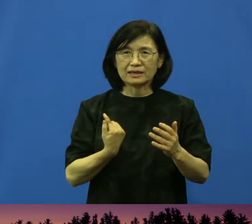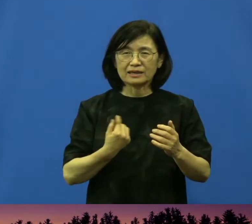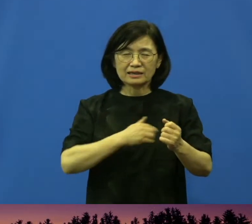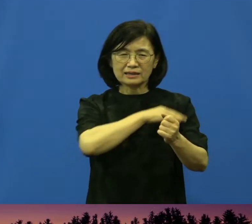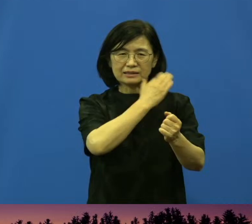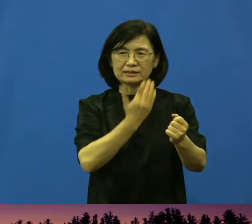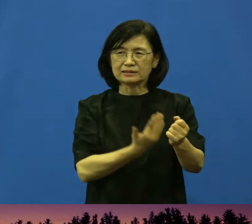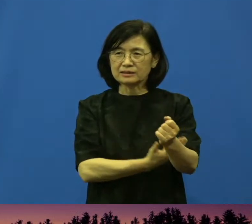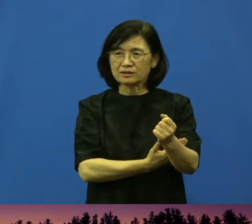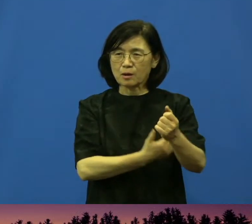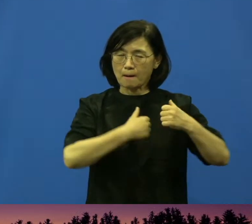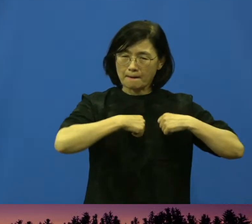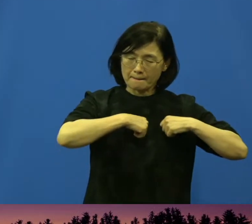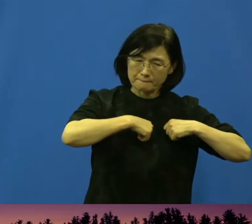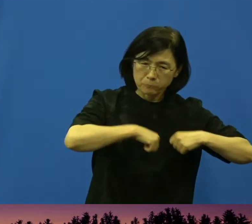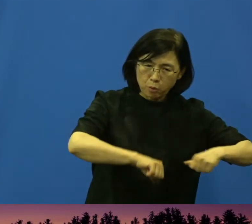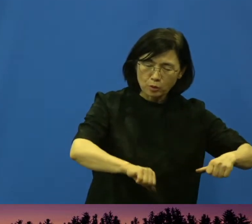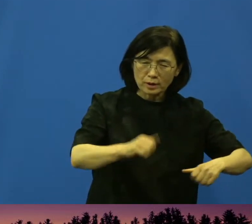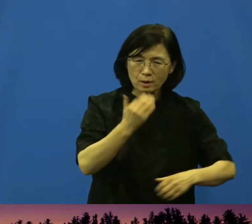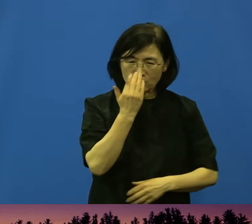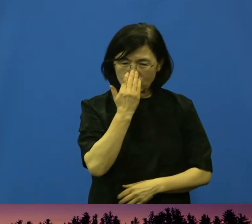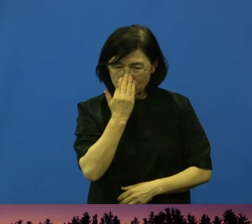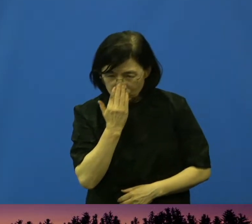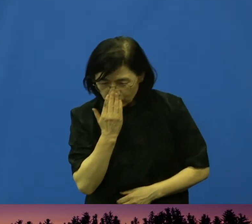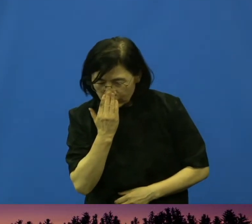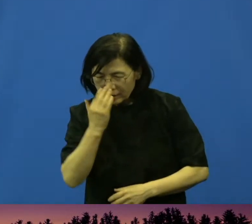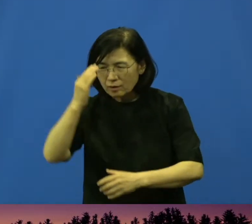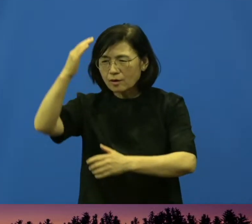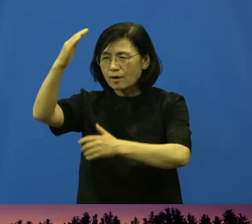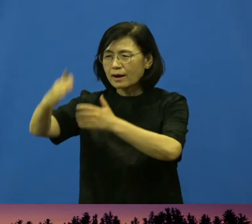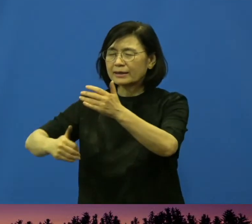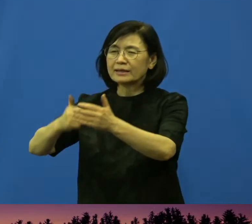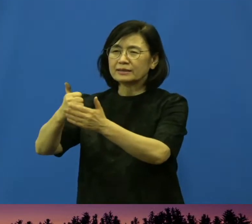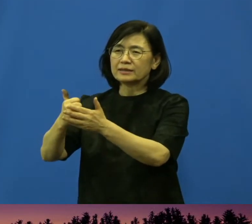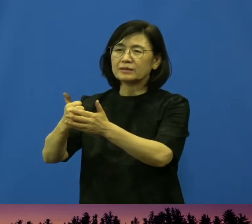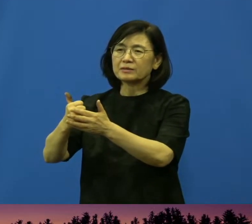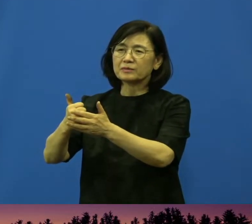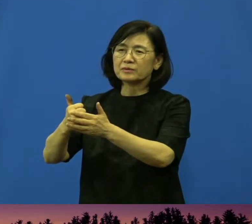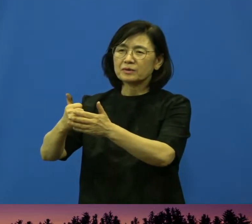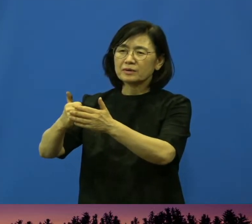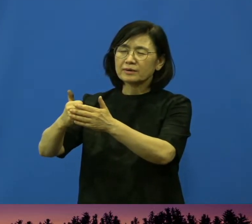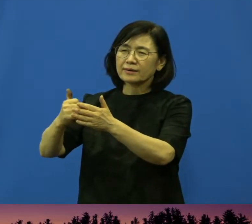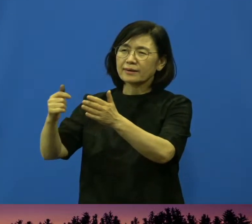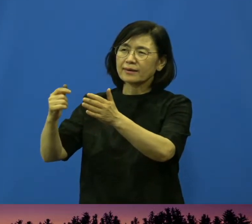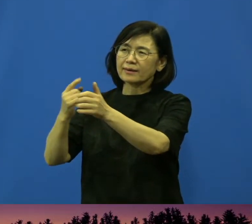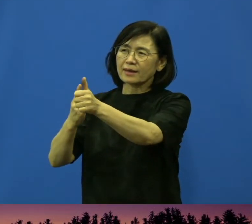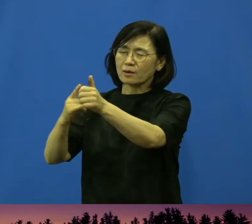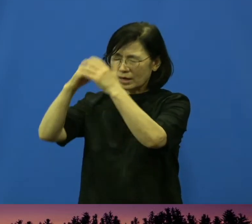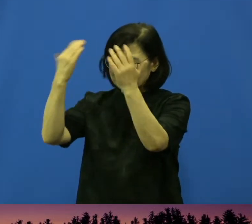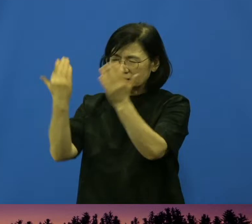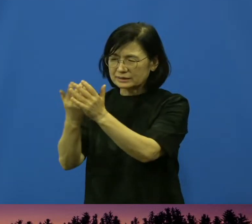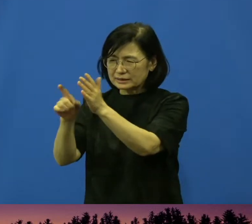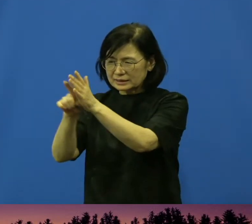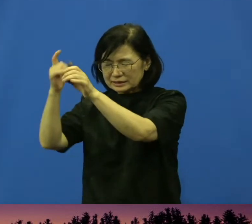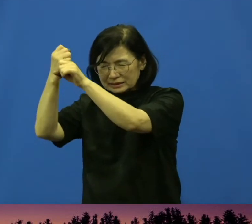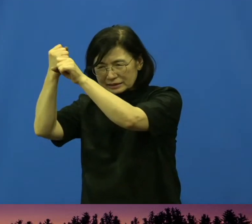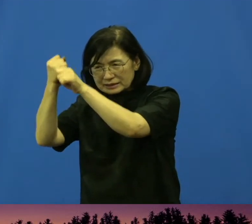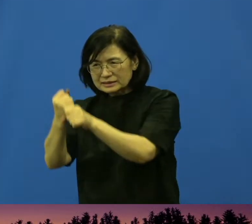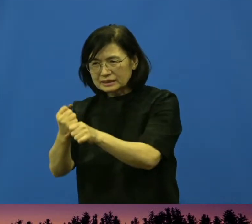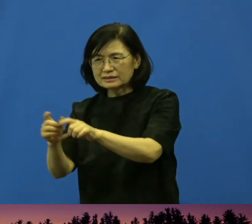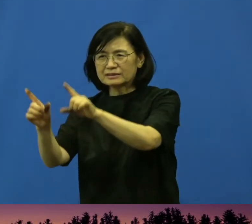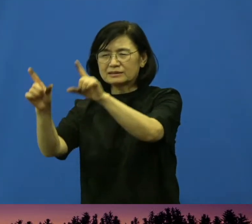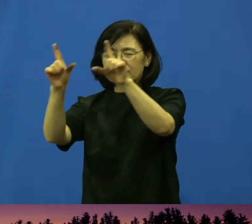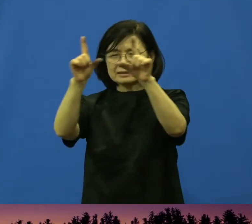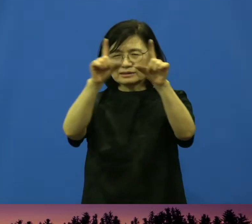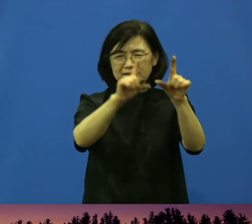능력에, 그 힘에 전적으로 의존하는 삶을 살아가는 이 단계까지 너무 오랜 세월이 걸린 거예요.